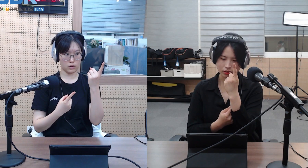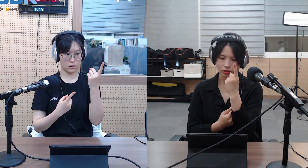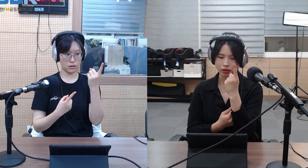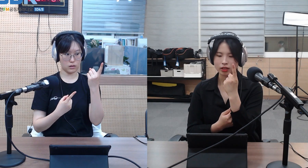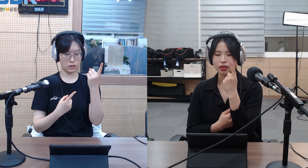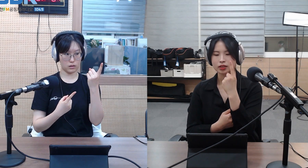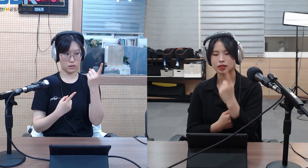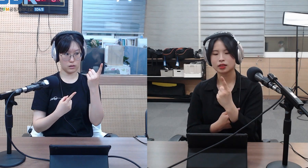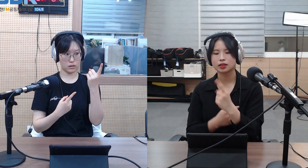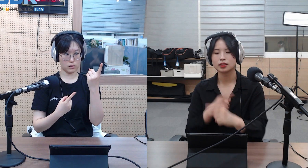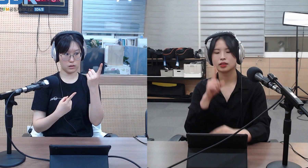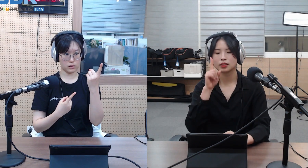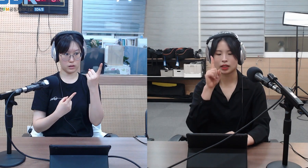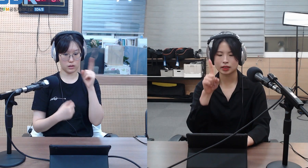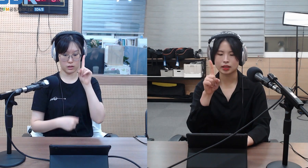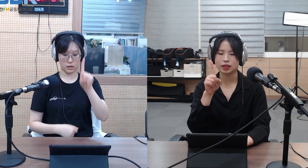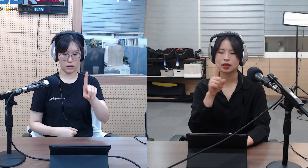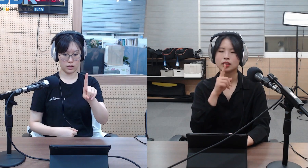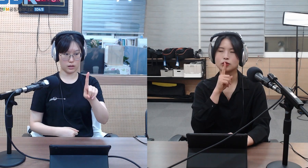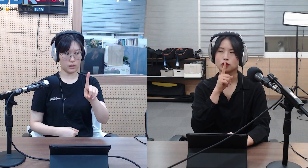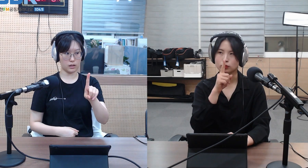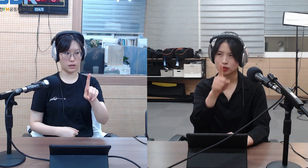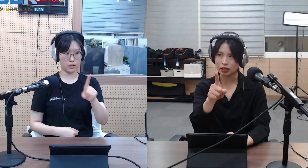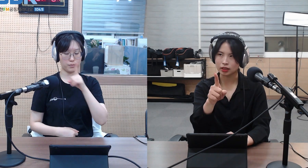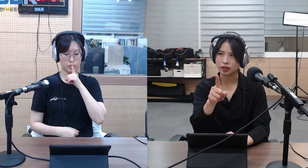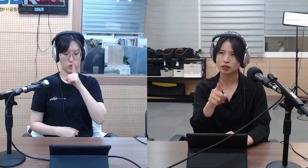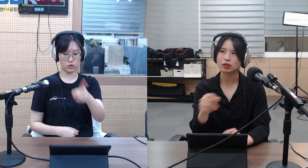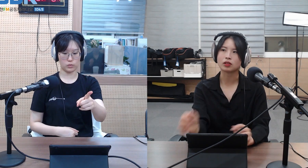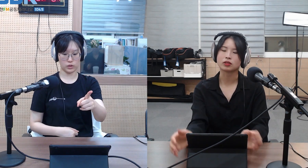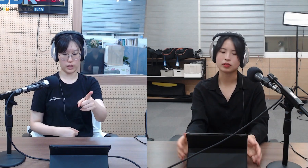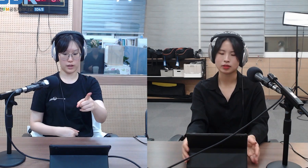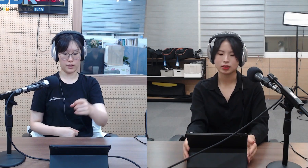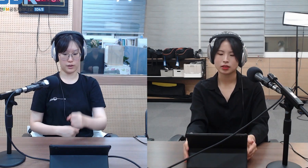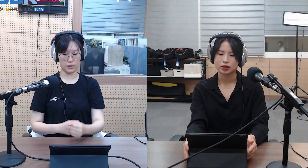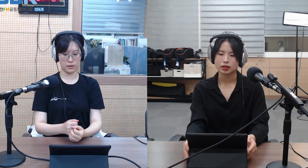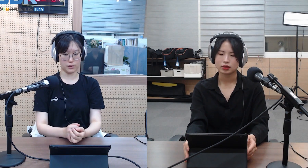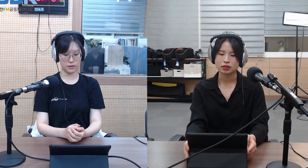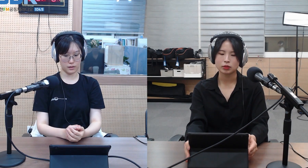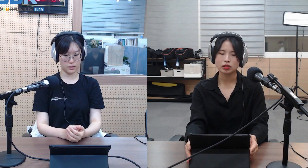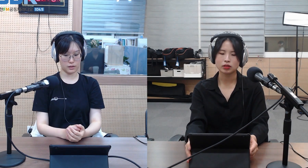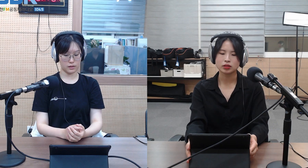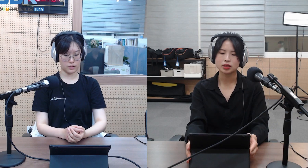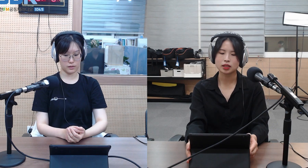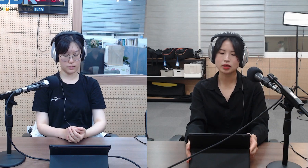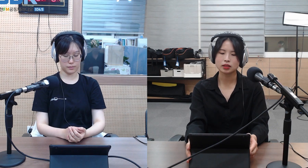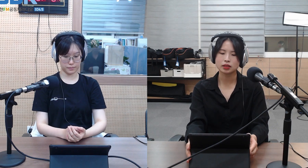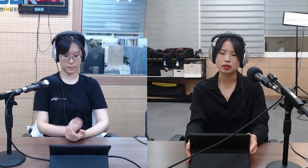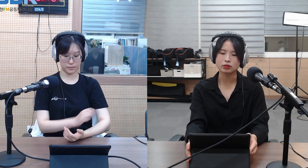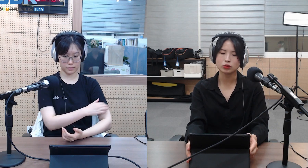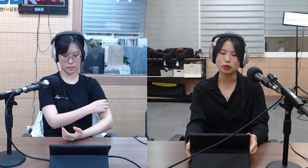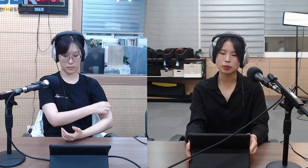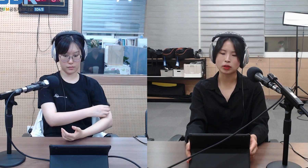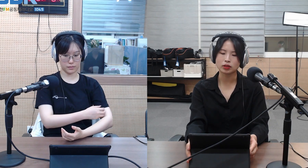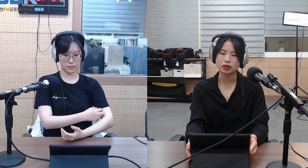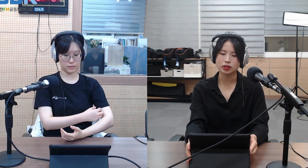그래서 세트 하나 주문할게요. 주문할게요. 그러면 사이드나 음료 변경